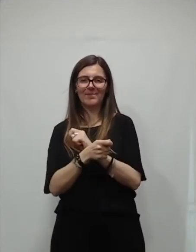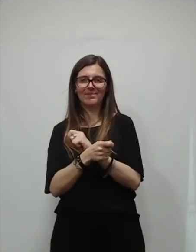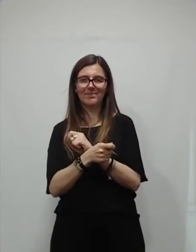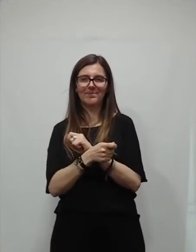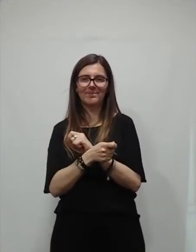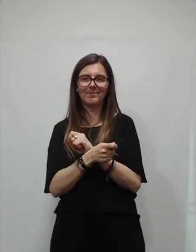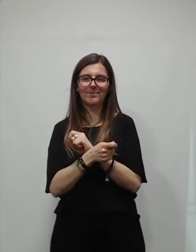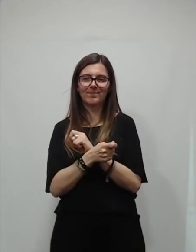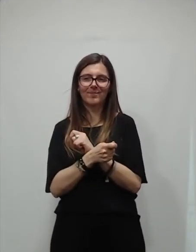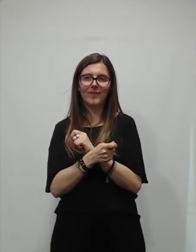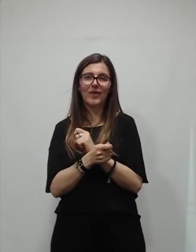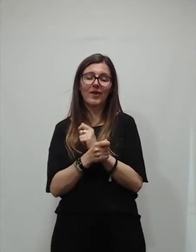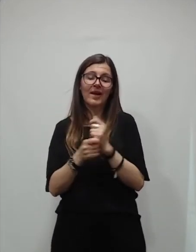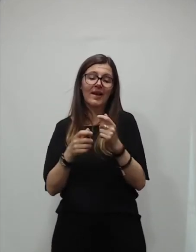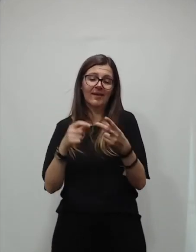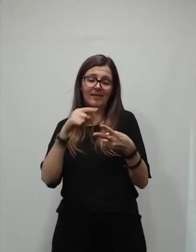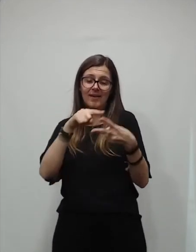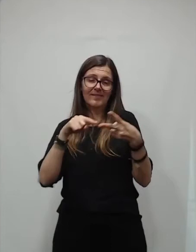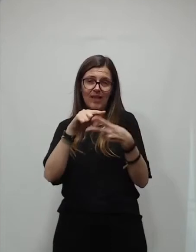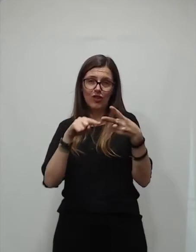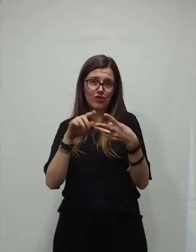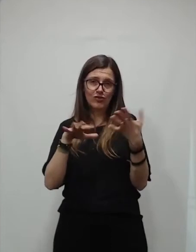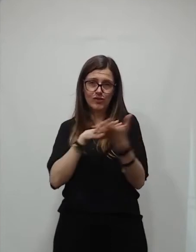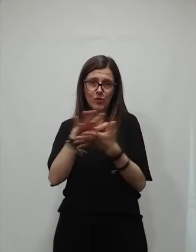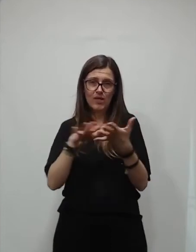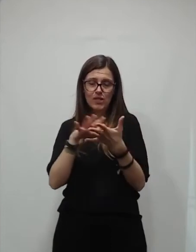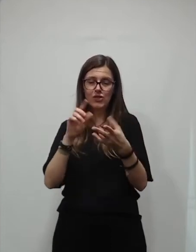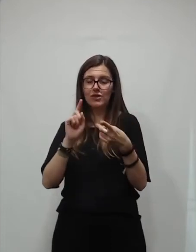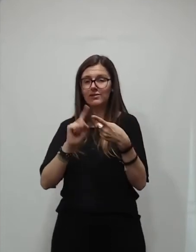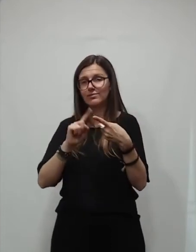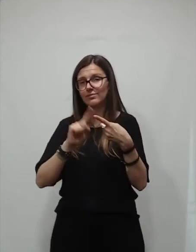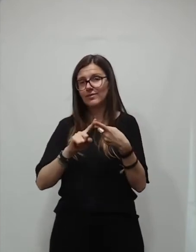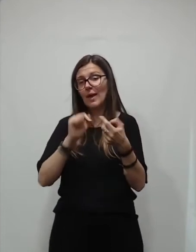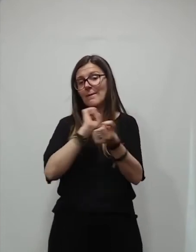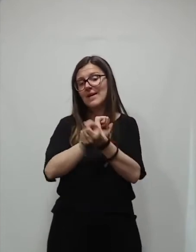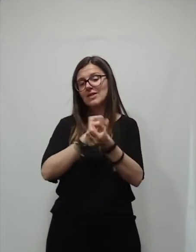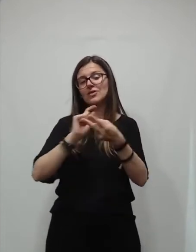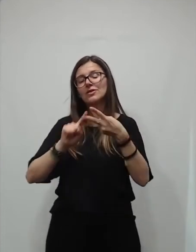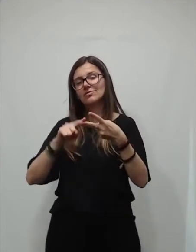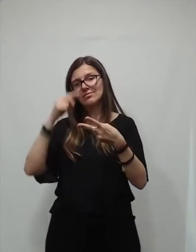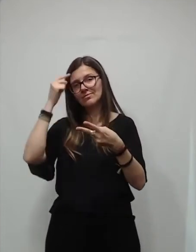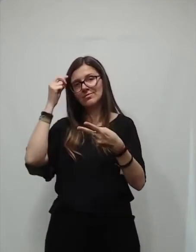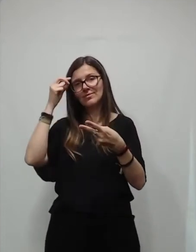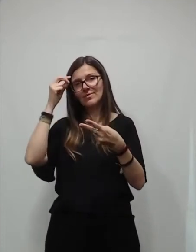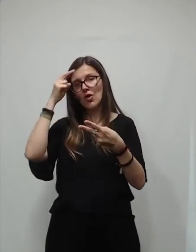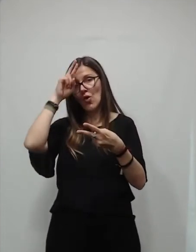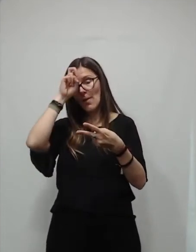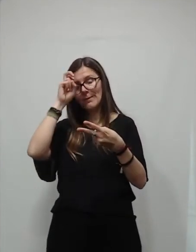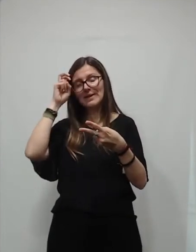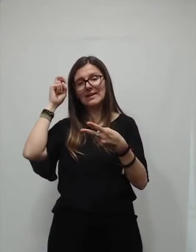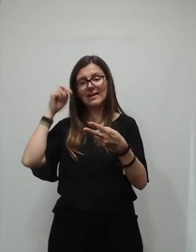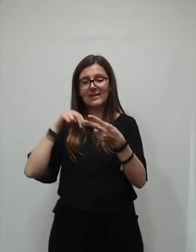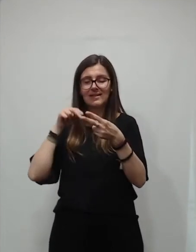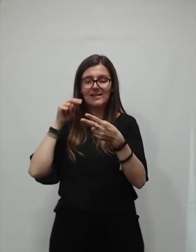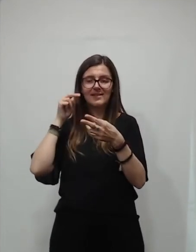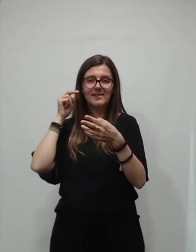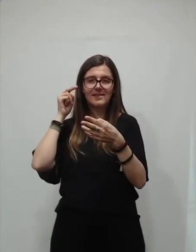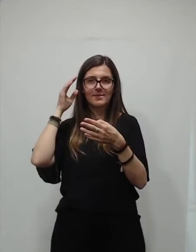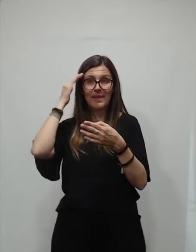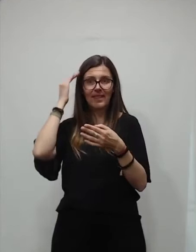lo que refiere a las personas institucionalizadas al cumplimiento de medidas de seguridad curativas. Así que, sin más, creo